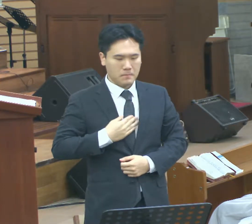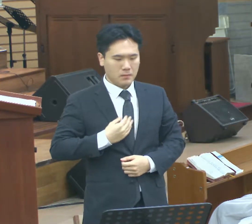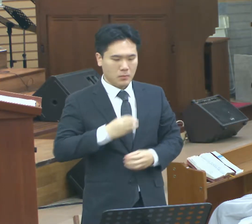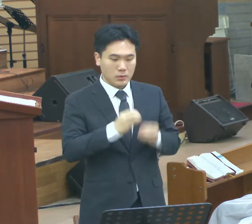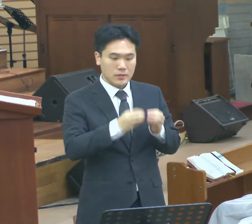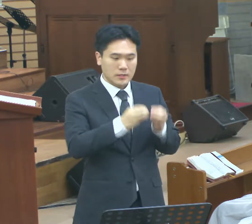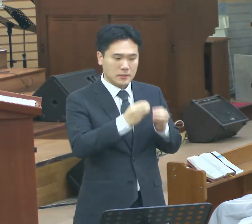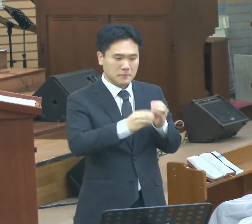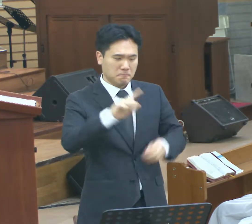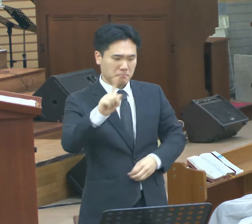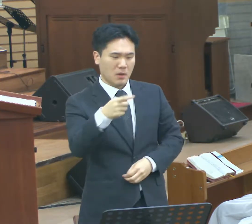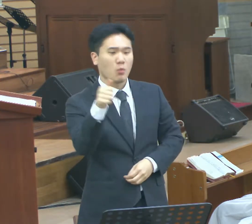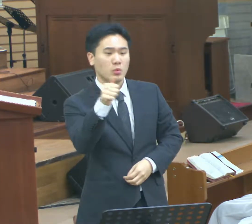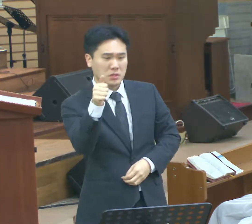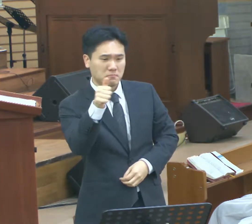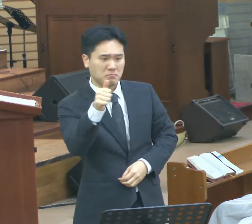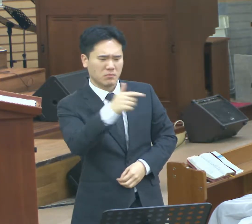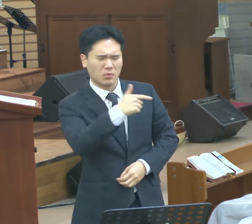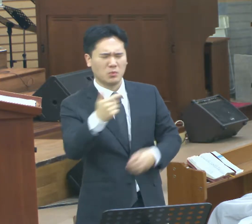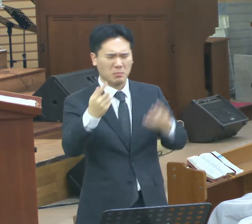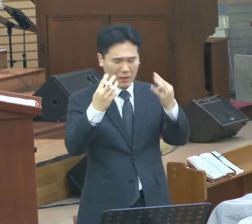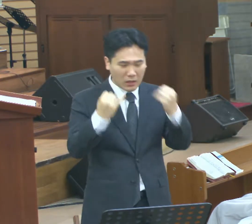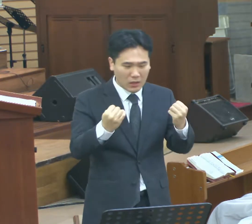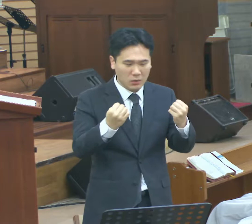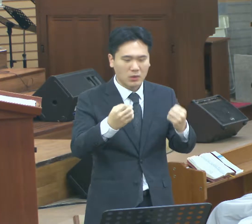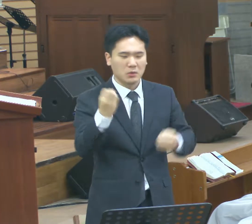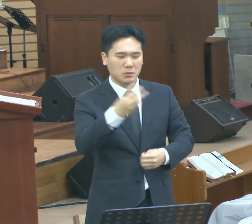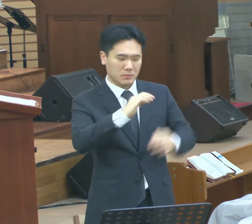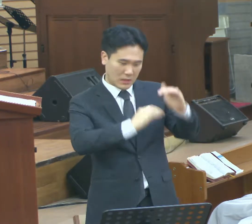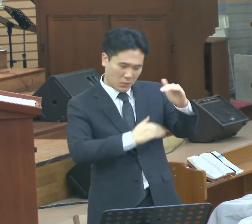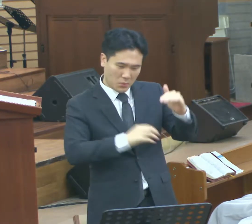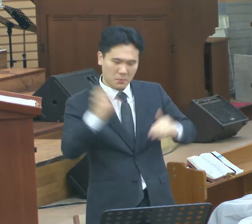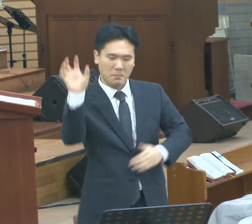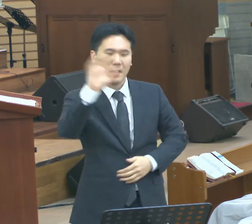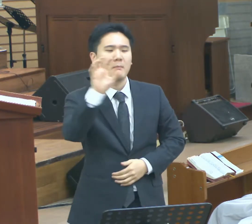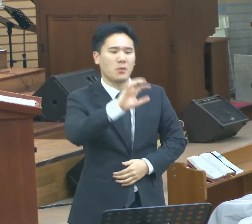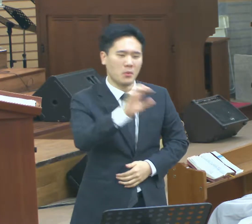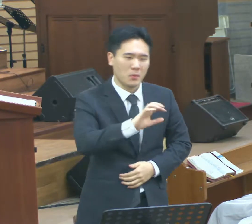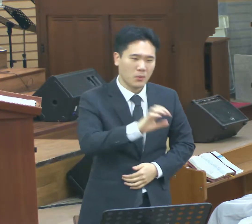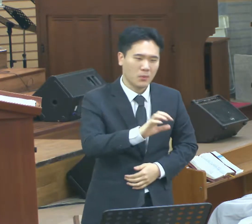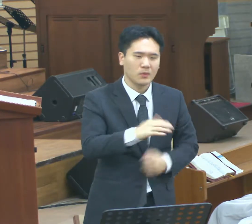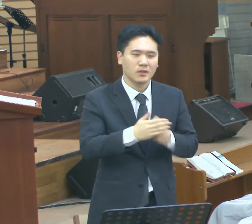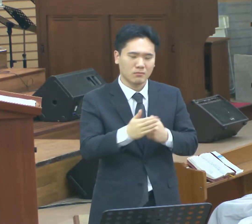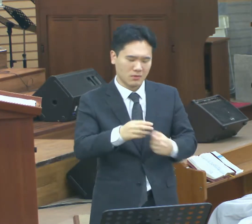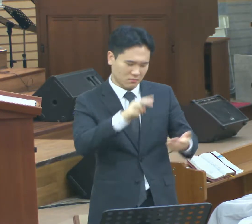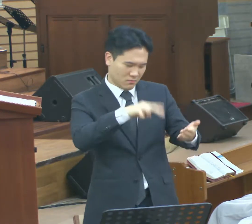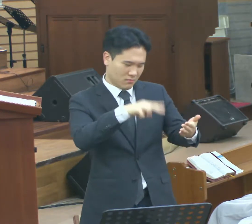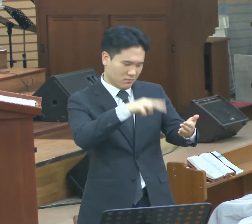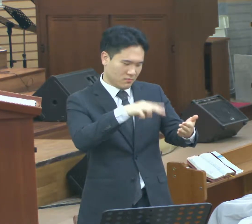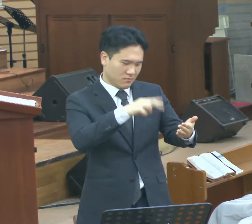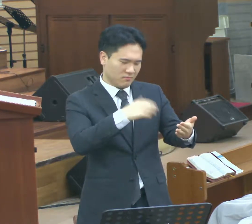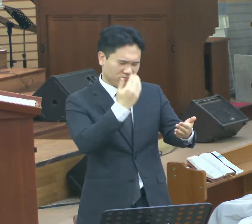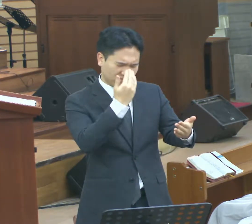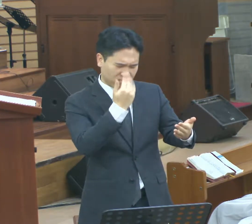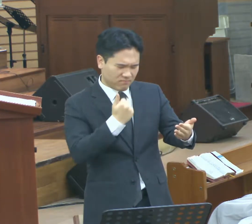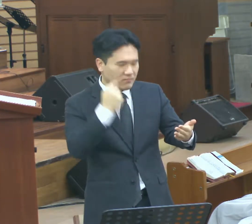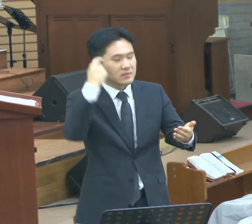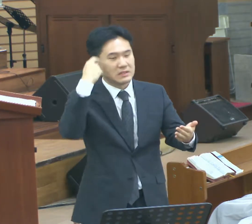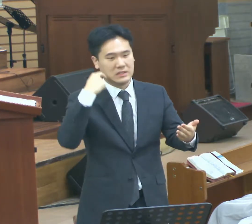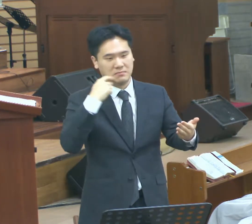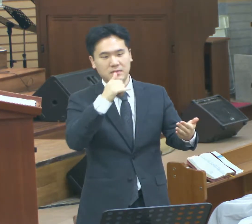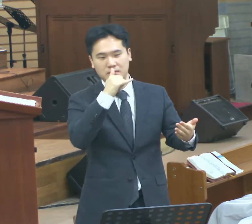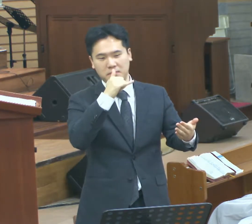너무 반복되는 내용이 많아서 그 차이점을 모른 채 지루한 마음으로 시편을 읽기도